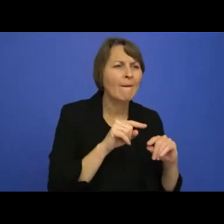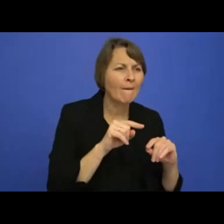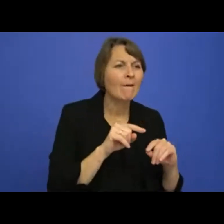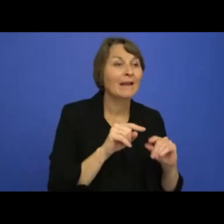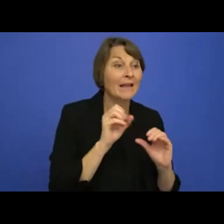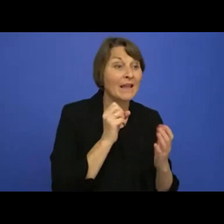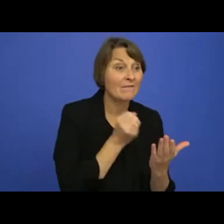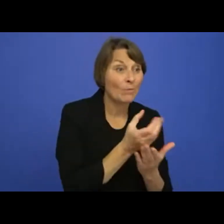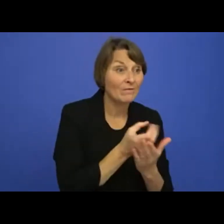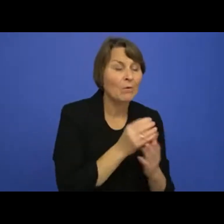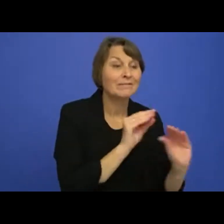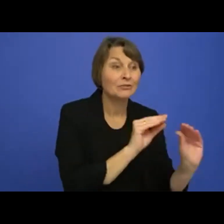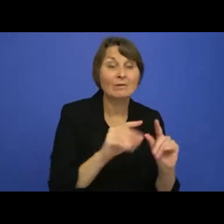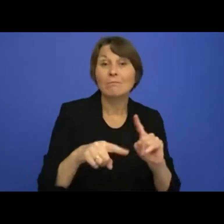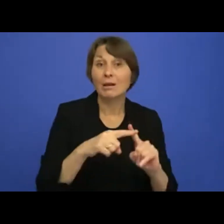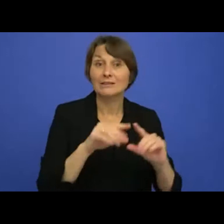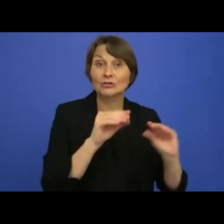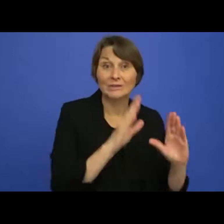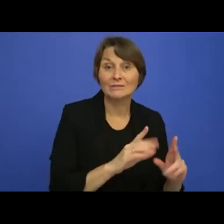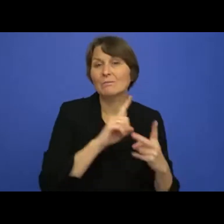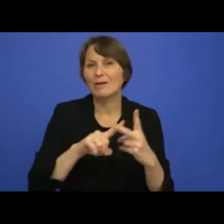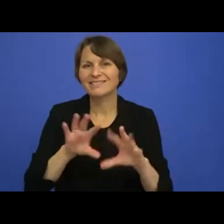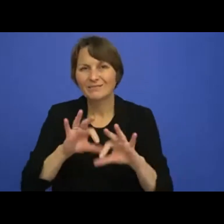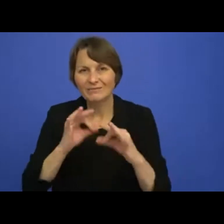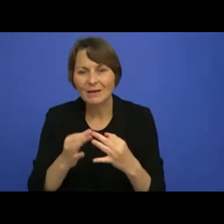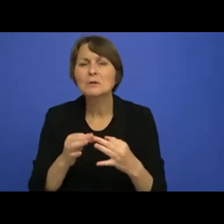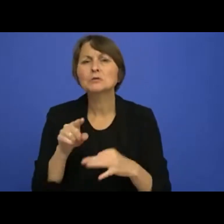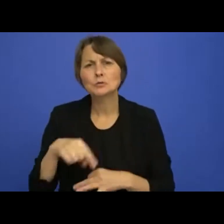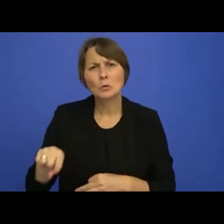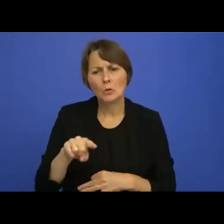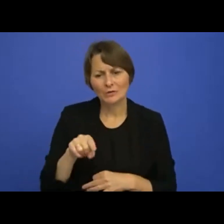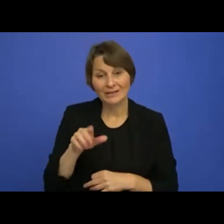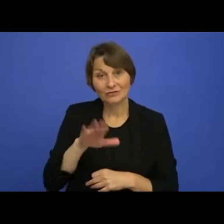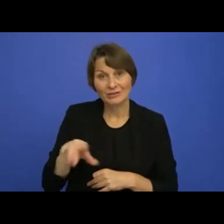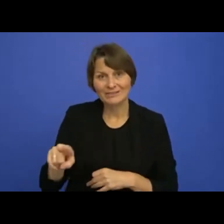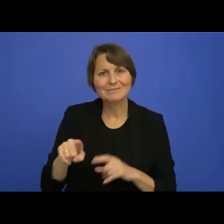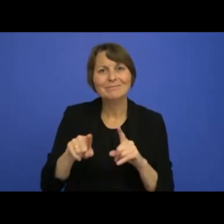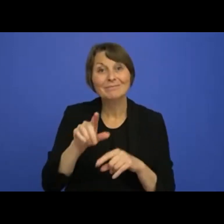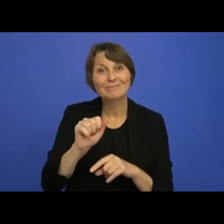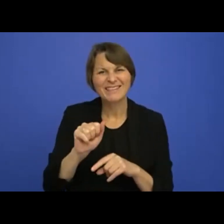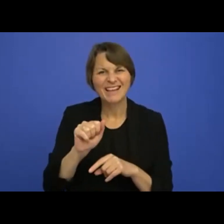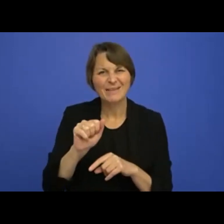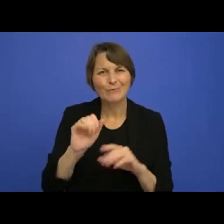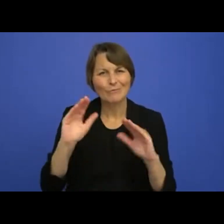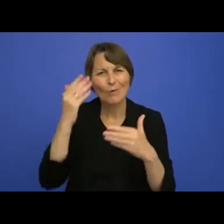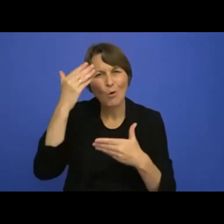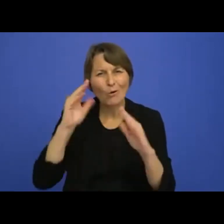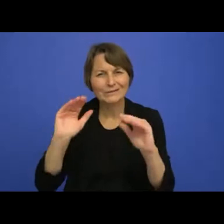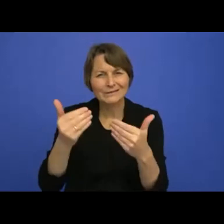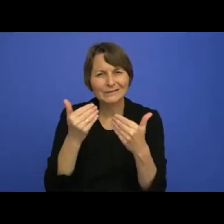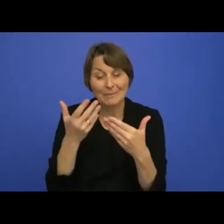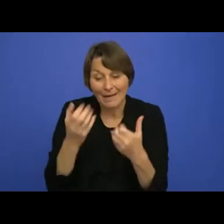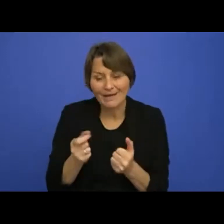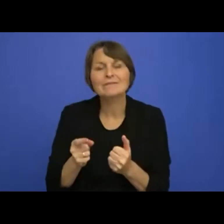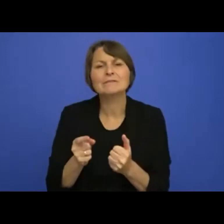forme qui forme les intervenants avec la participation des parents également pour